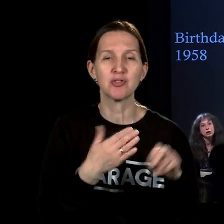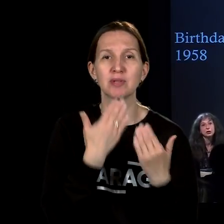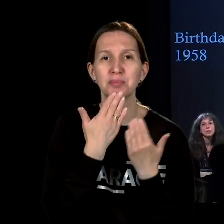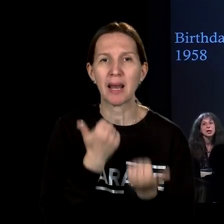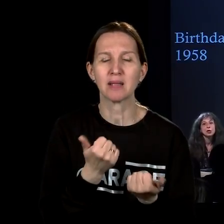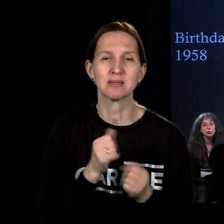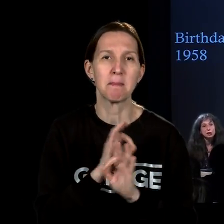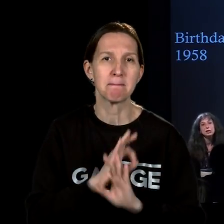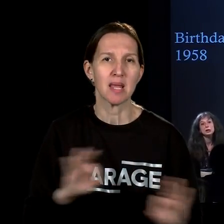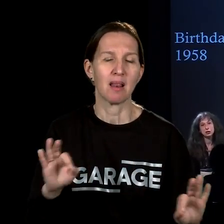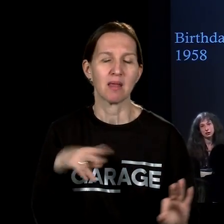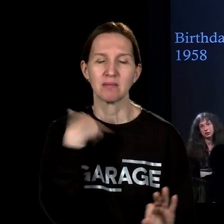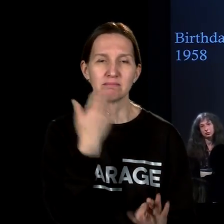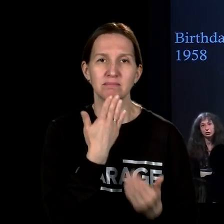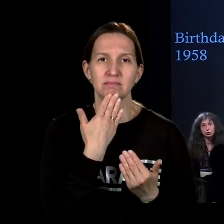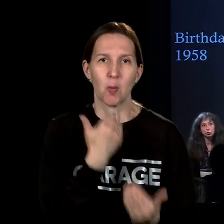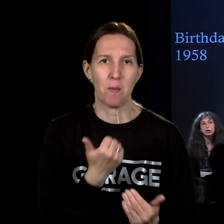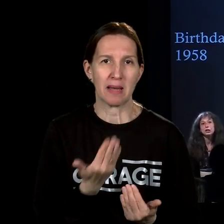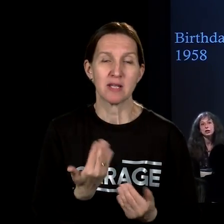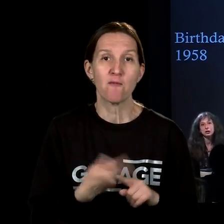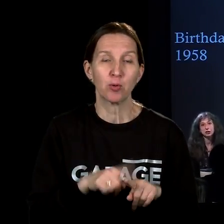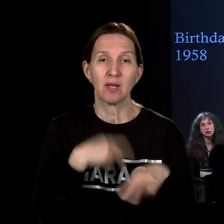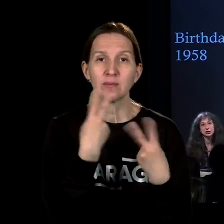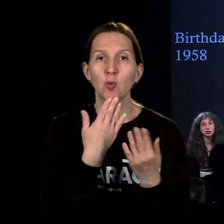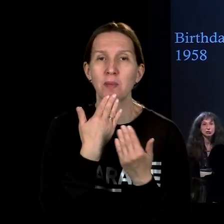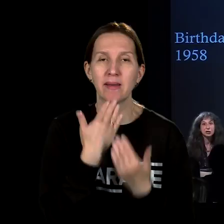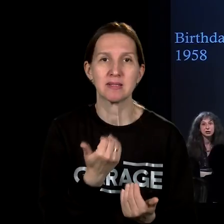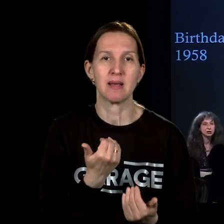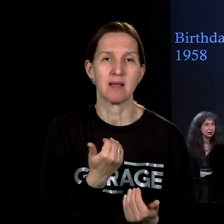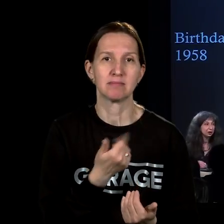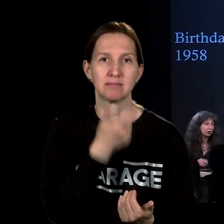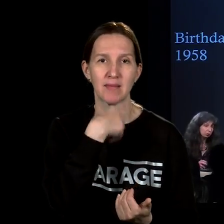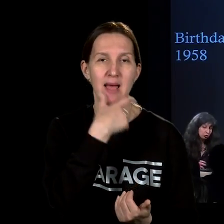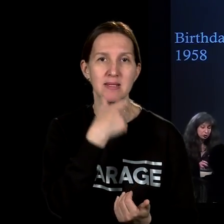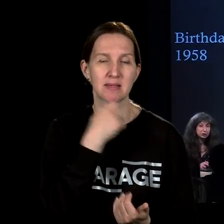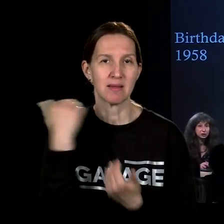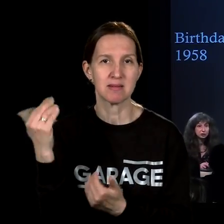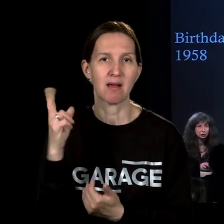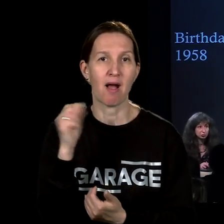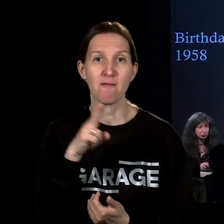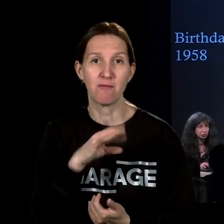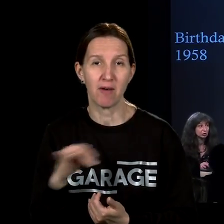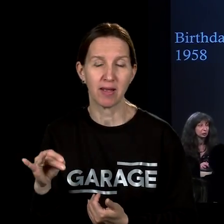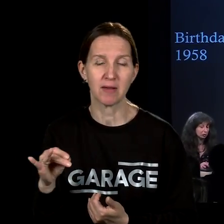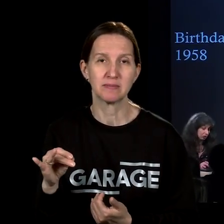прелестный, милый, умилительный. Вот это вот умилительная кавайная эстетика, которую он